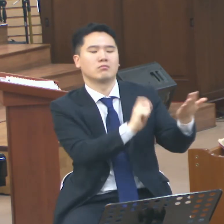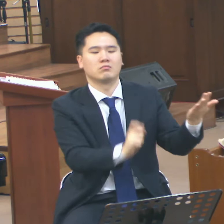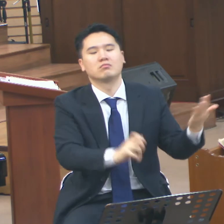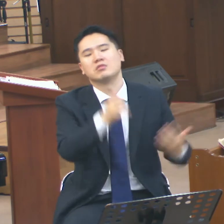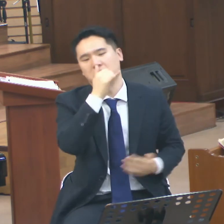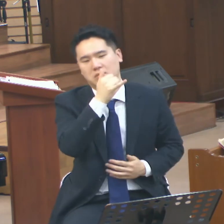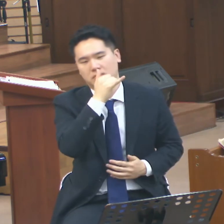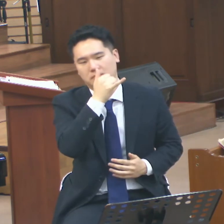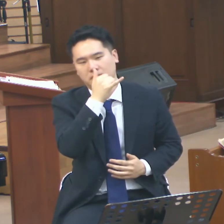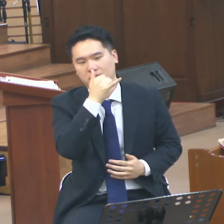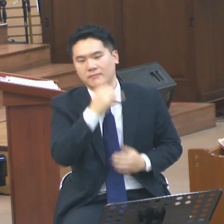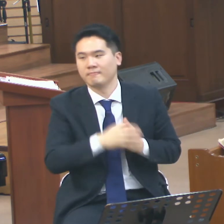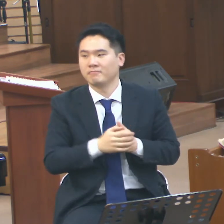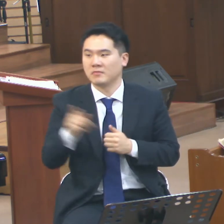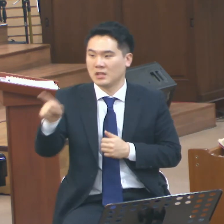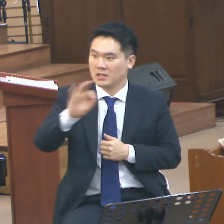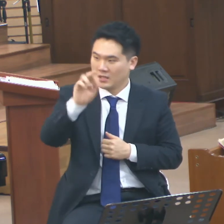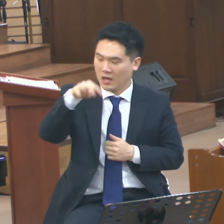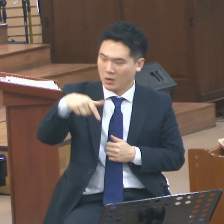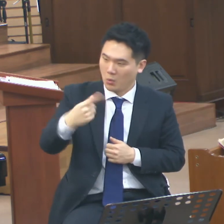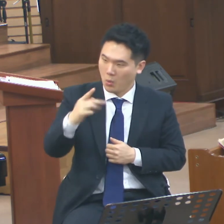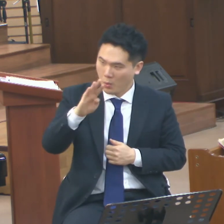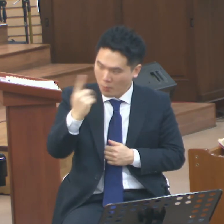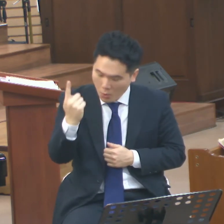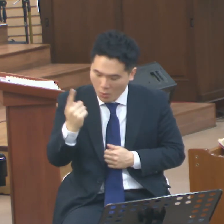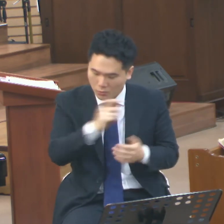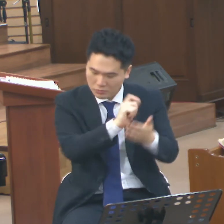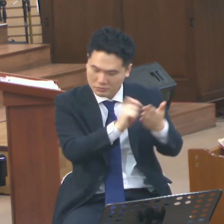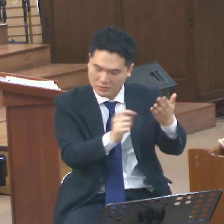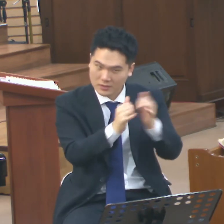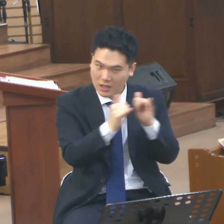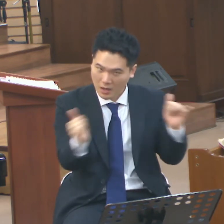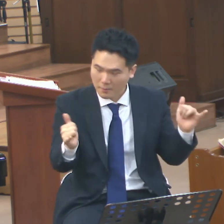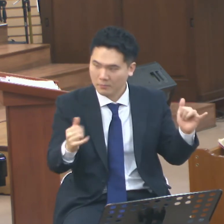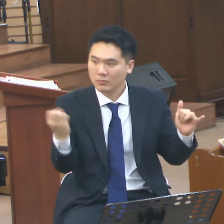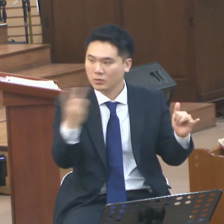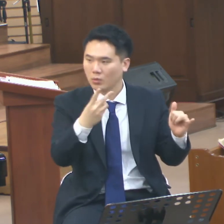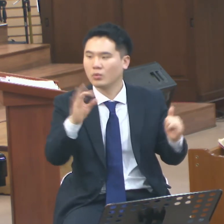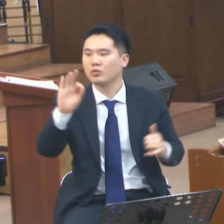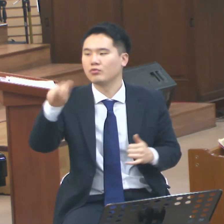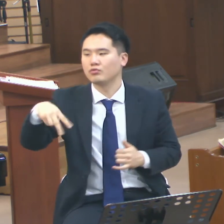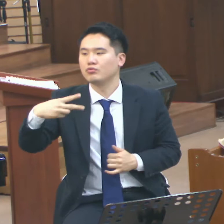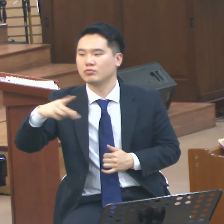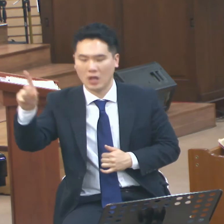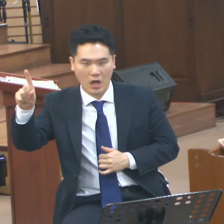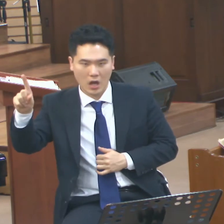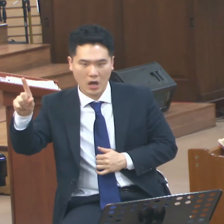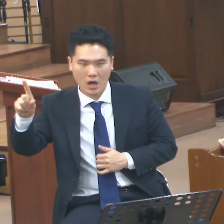야고보예요. 계시록 앞에 유다서를 쓴 사람이 3번째 유다예요.